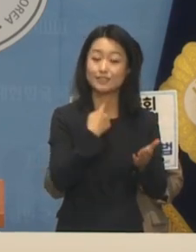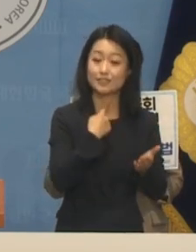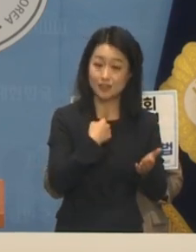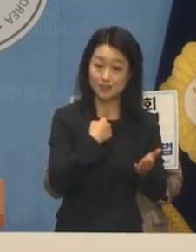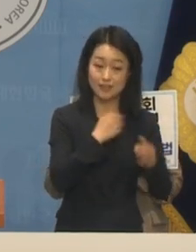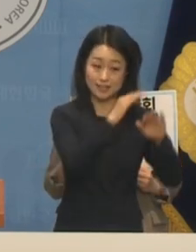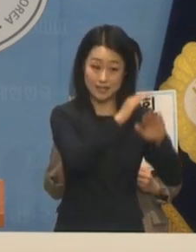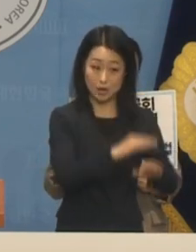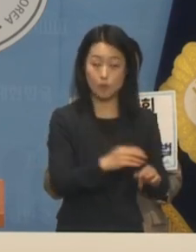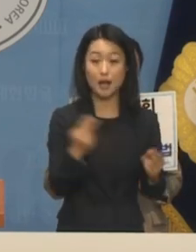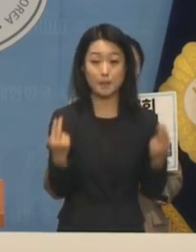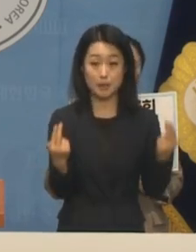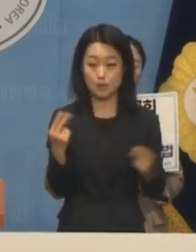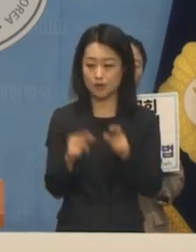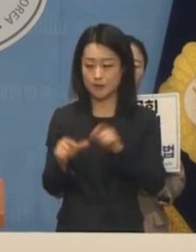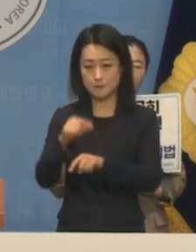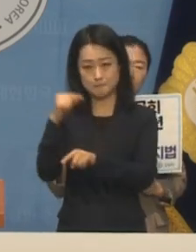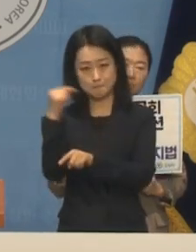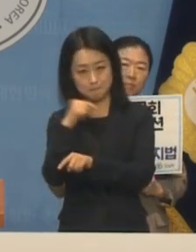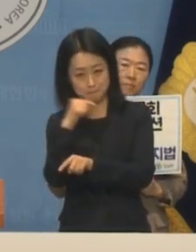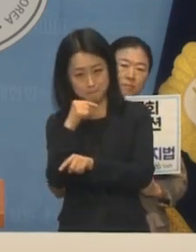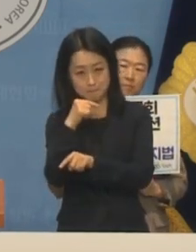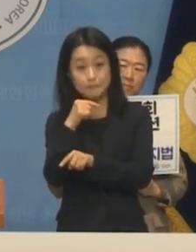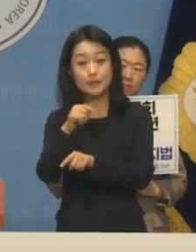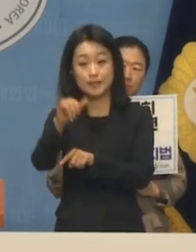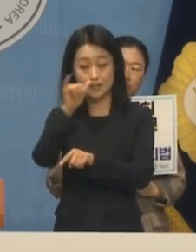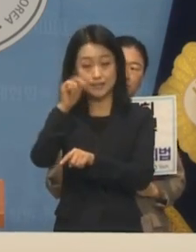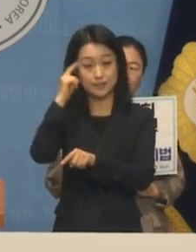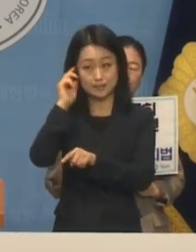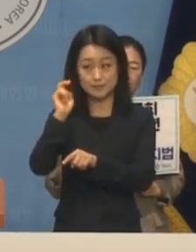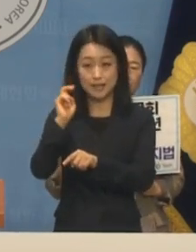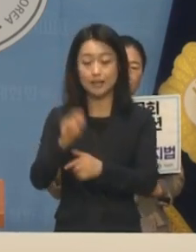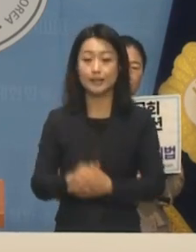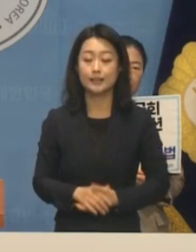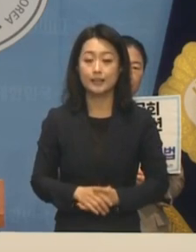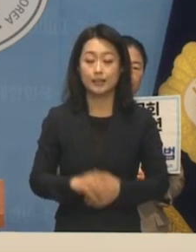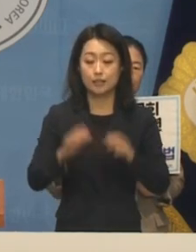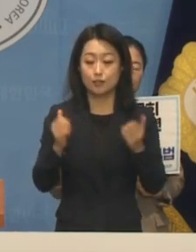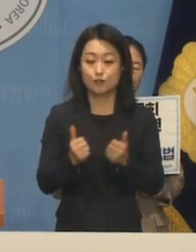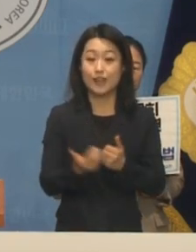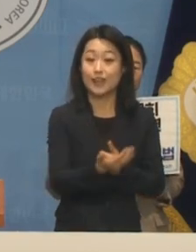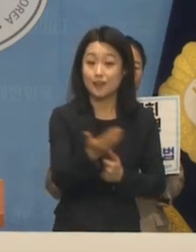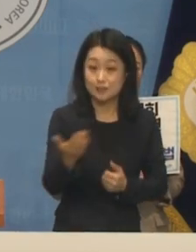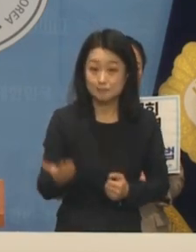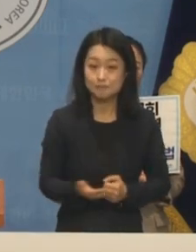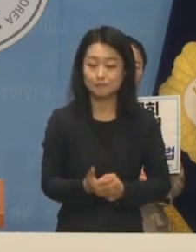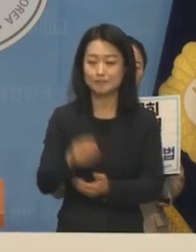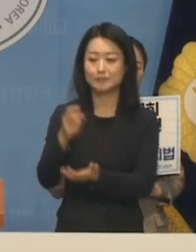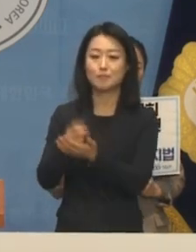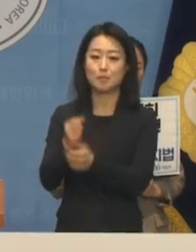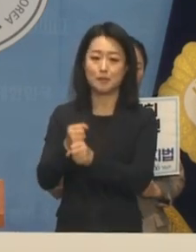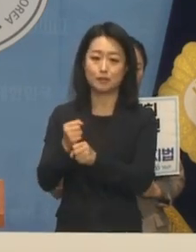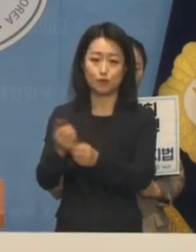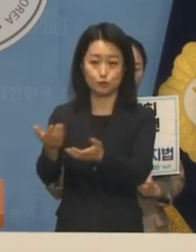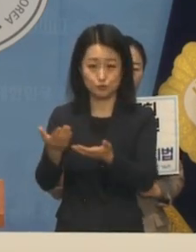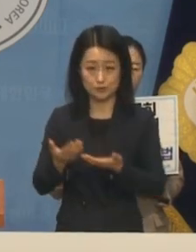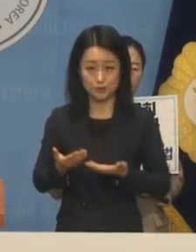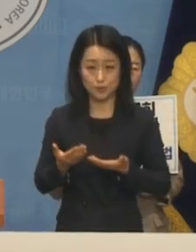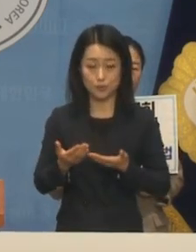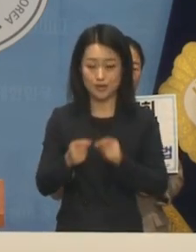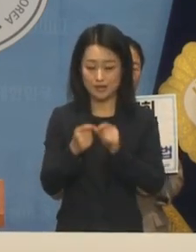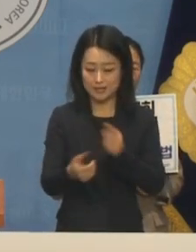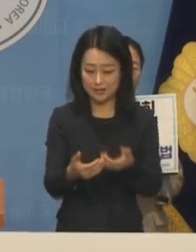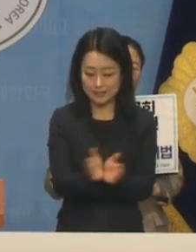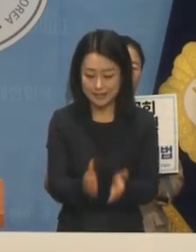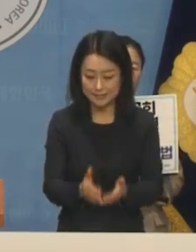안들과 비교했을 때 더 강력한 실효성을 가질 것으로 기대합니다. 국회가 이러한 입법을 통해 위헌적인 위성정당